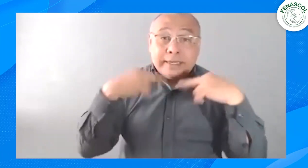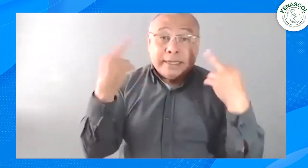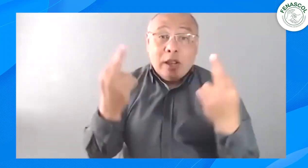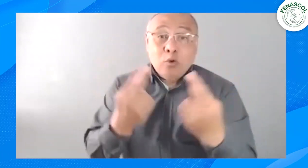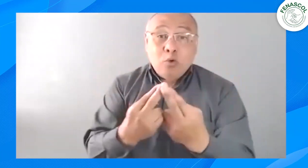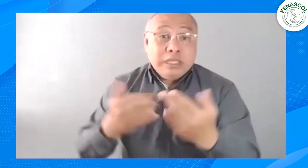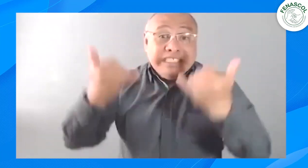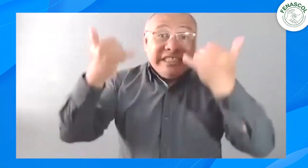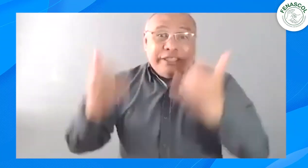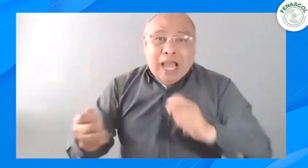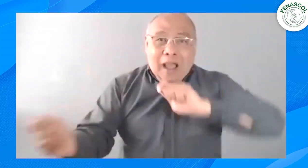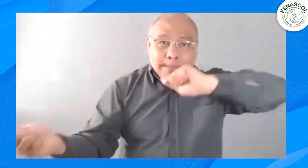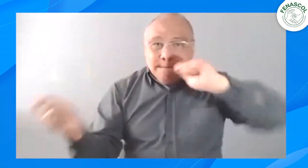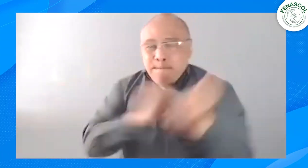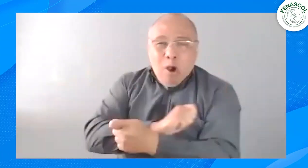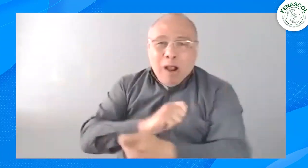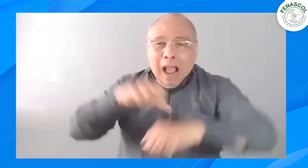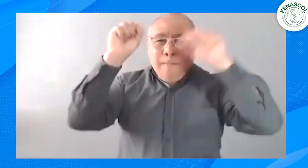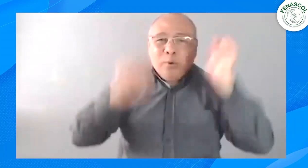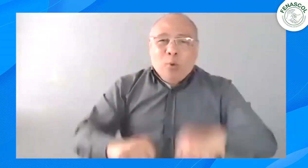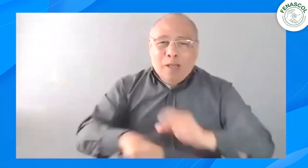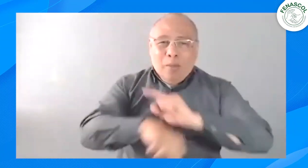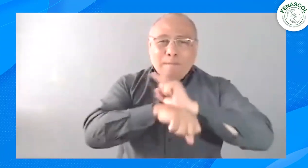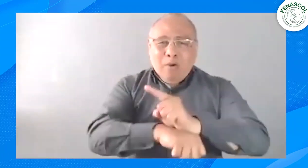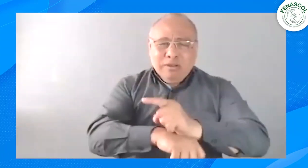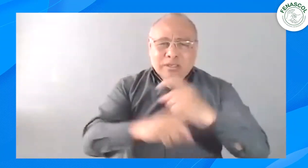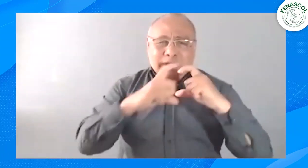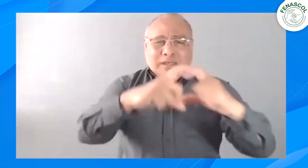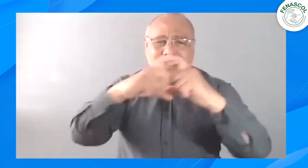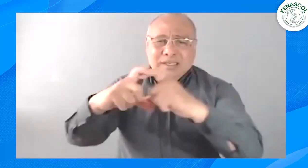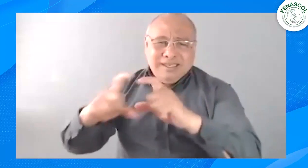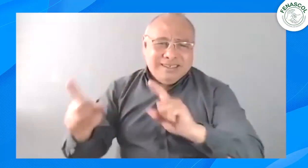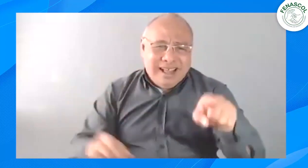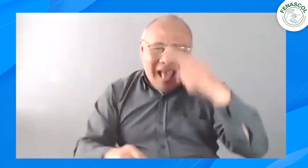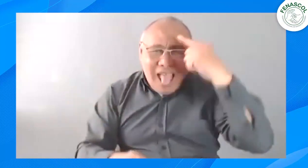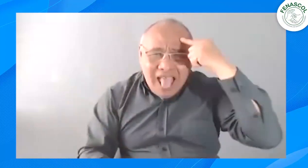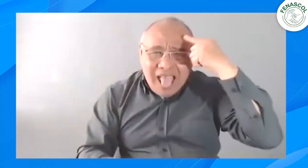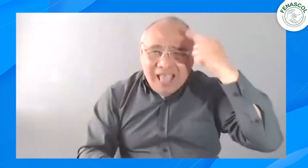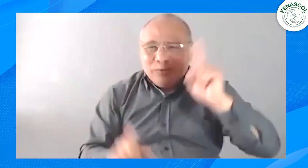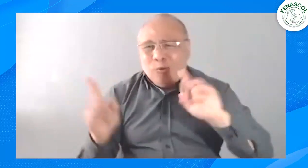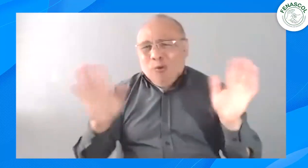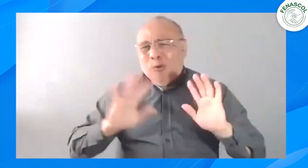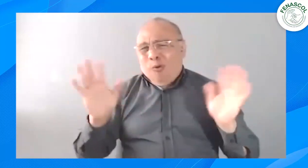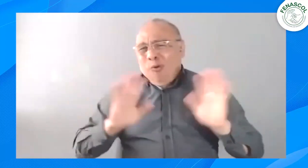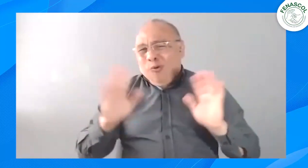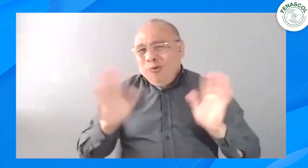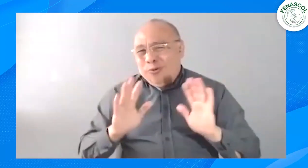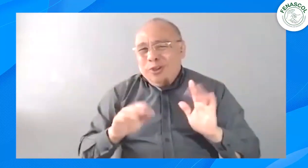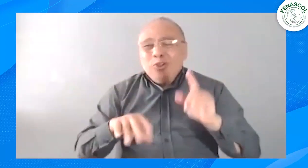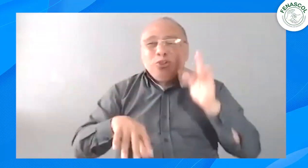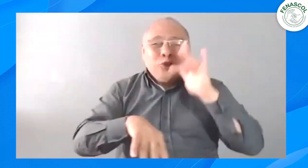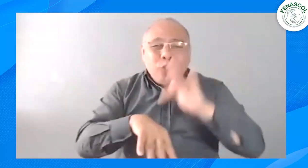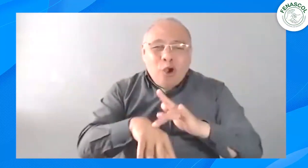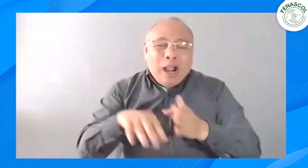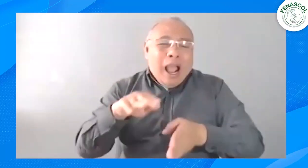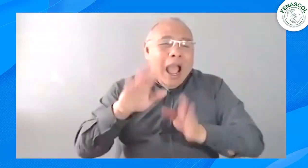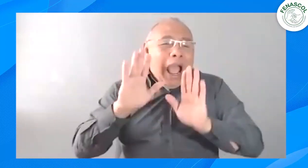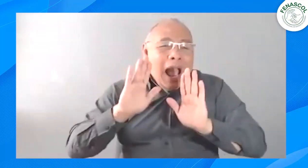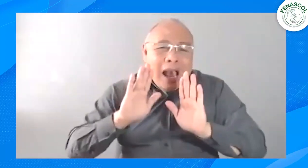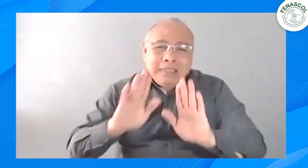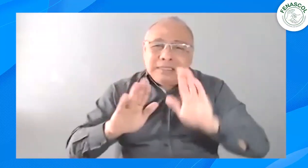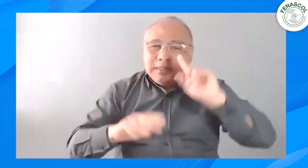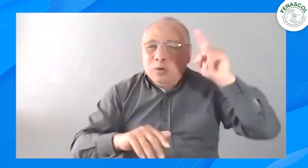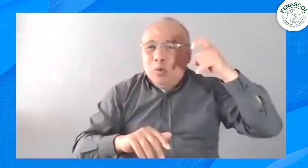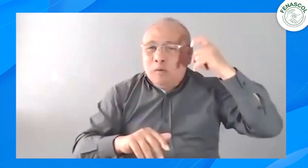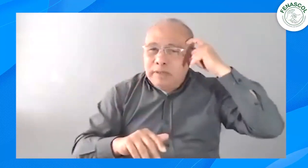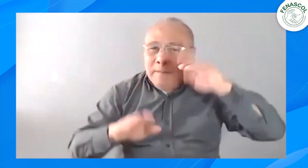frente a lo que tiene que ver con la derogación de este articulado lo que está allí en la resolución tenemos